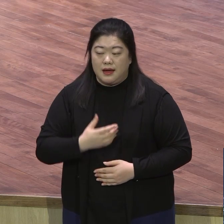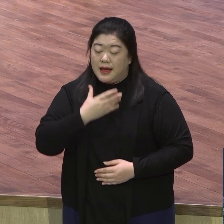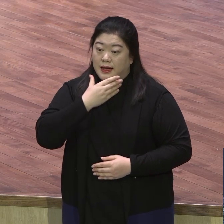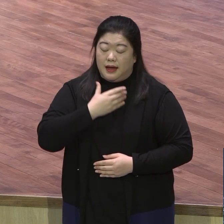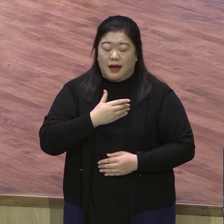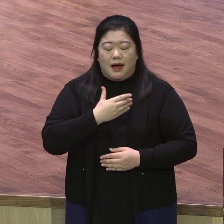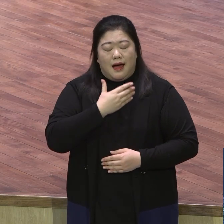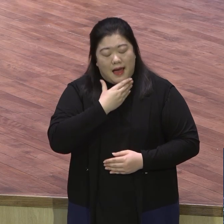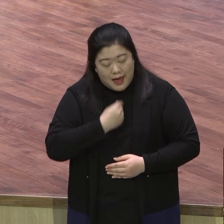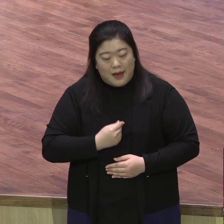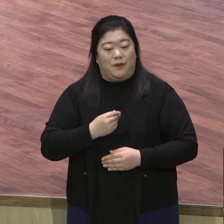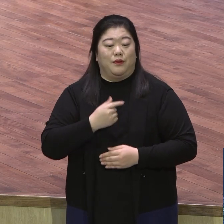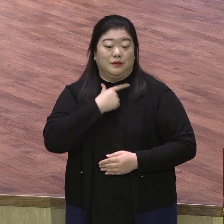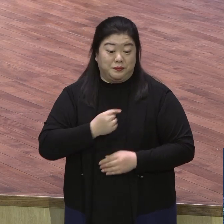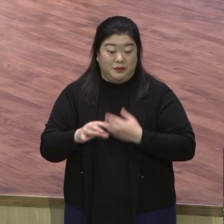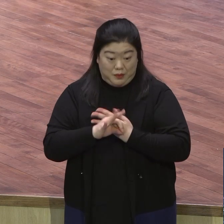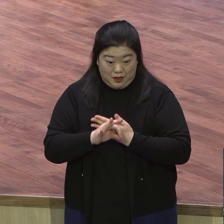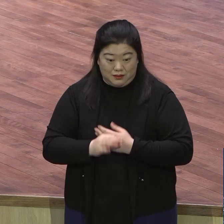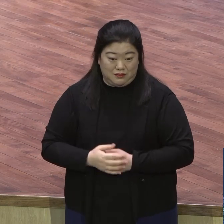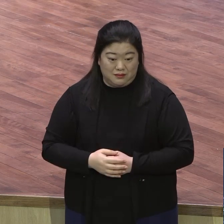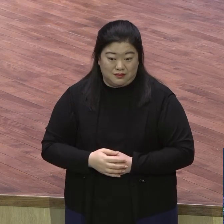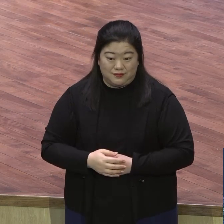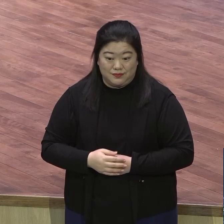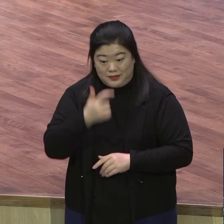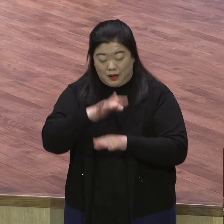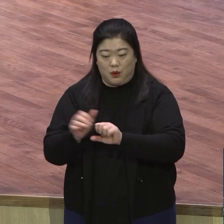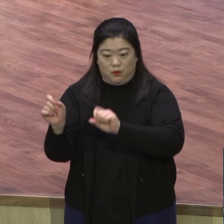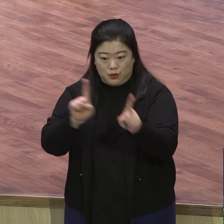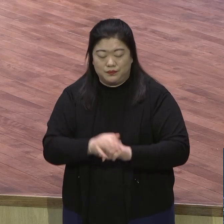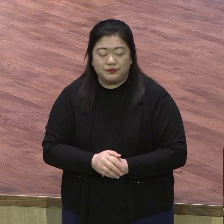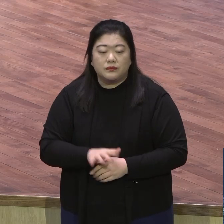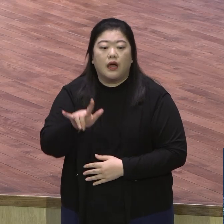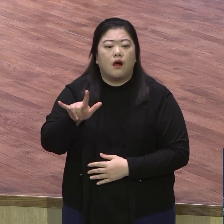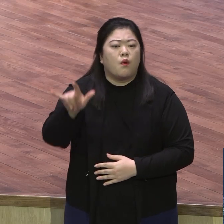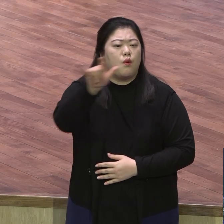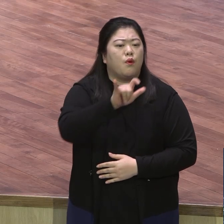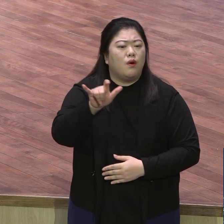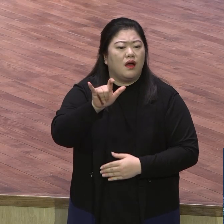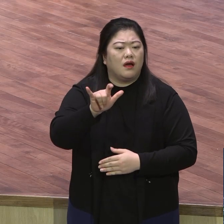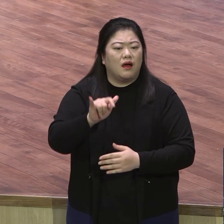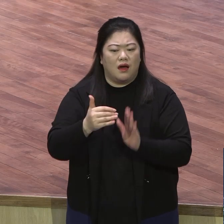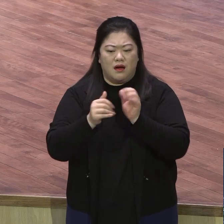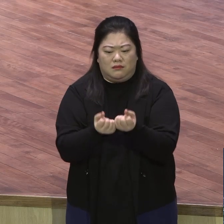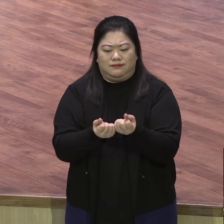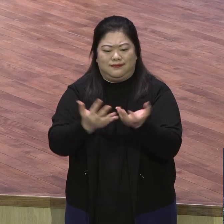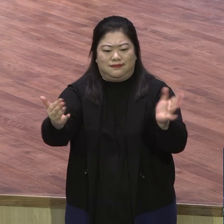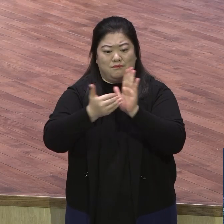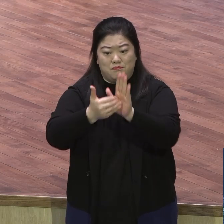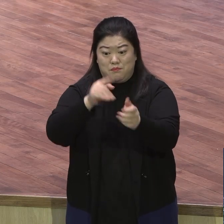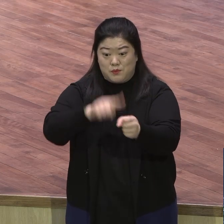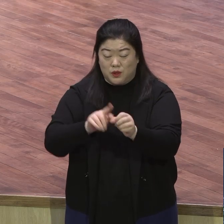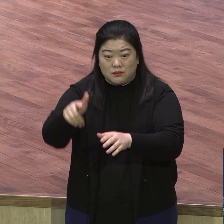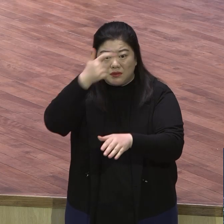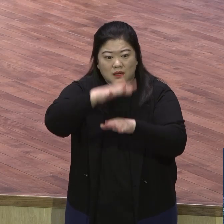코로나19로 인해서 여전히 온라인 예배를 우리가 지금 드리고 있습니다. 여러분이 정말 예배 통해서